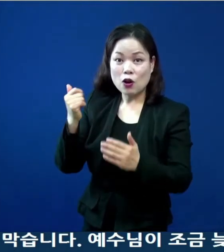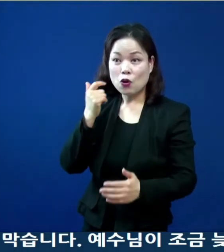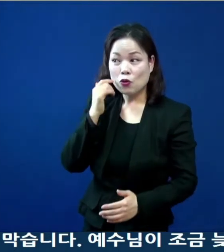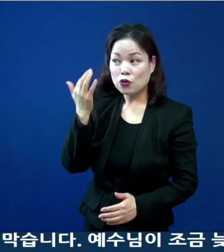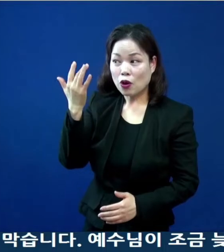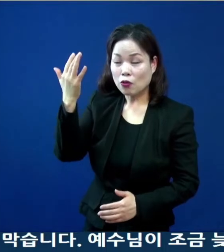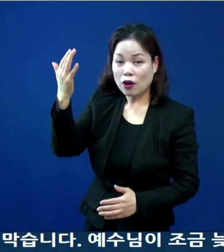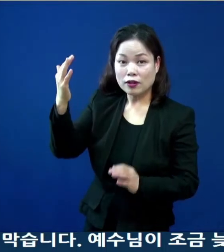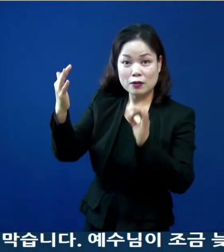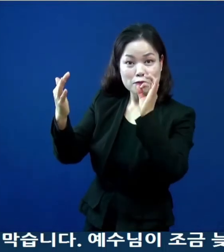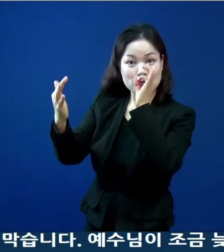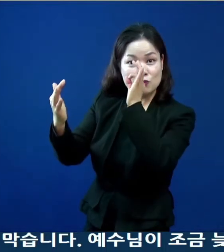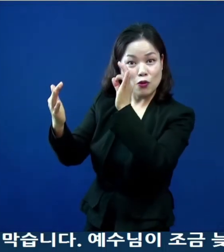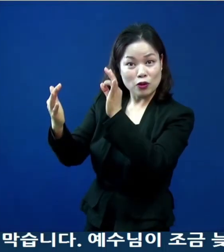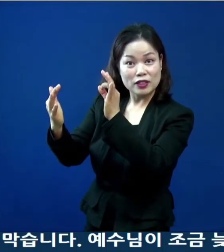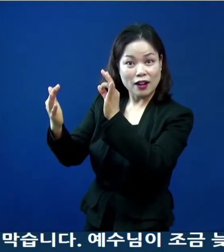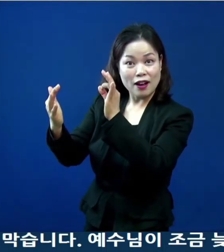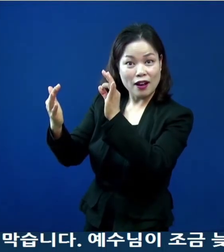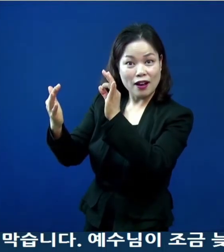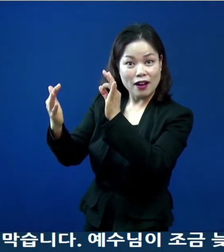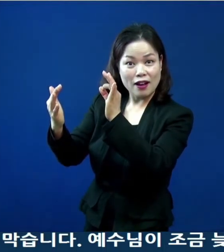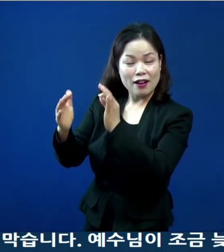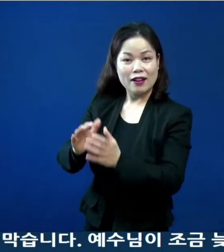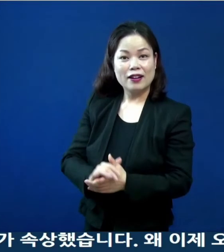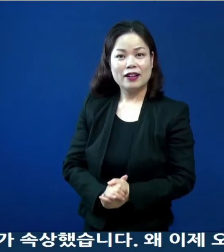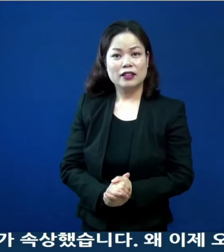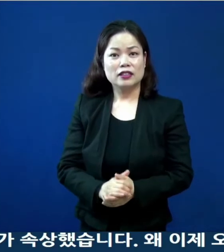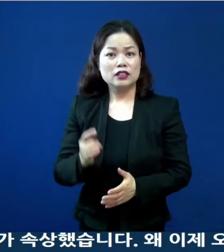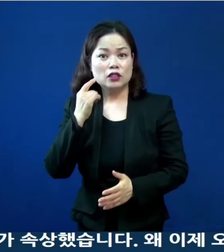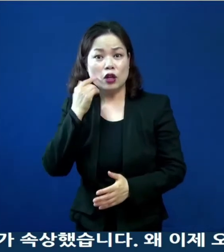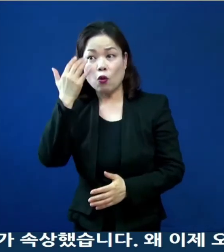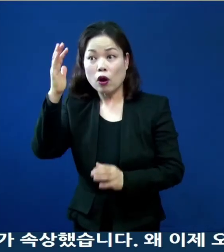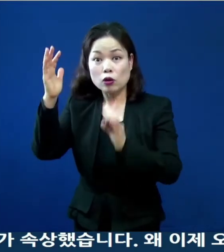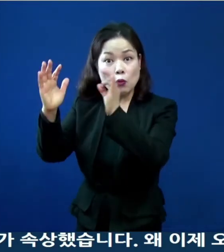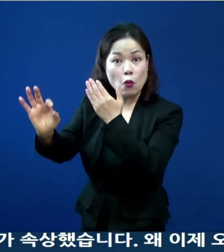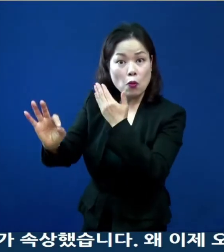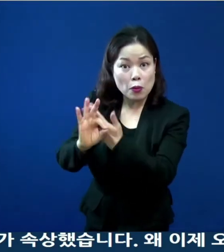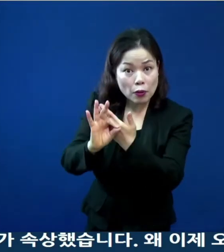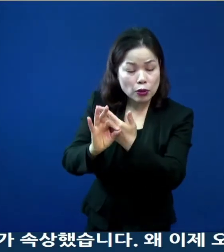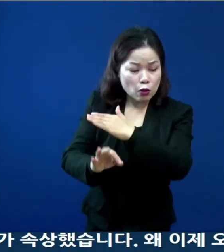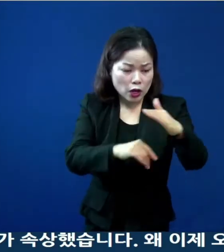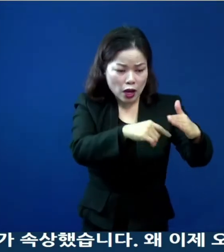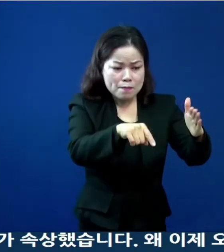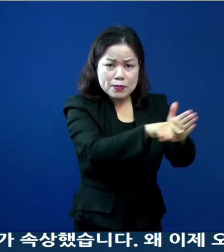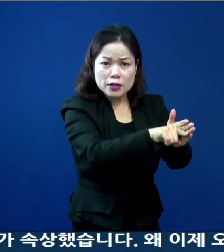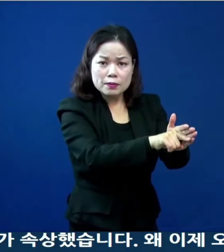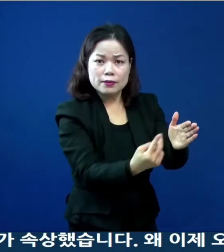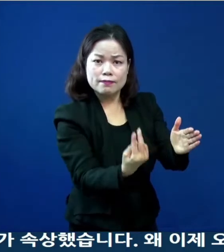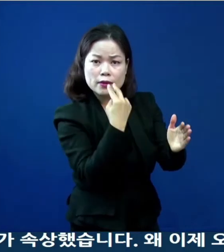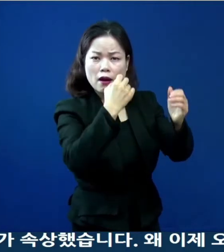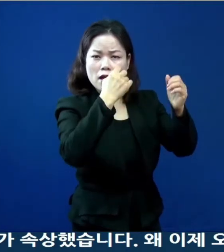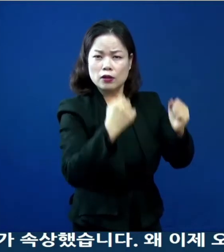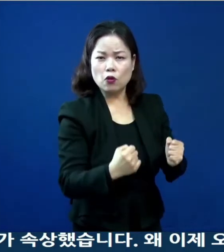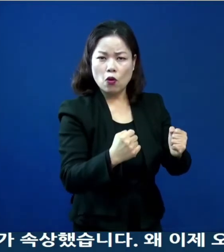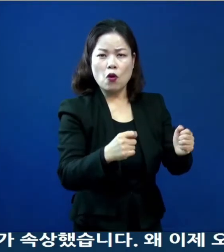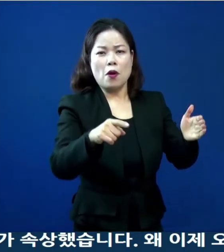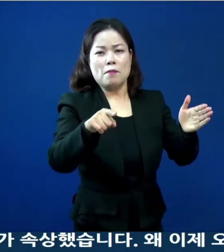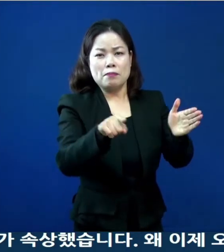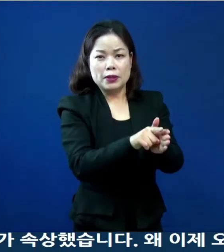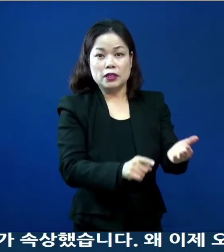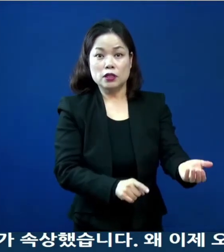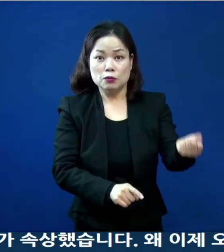영광을 보리라. 이 영광을 보면 우리 안에 믿음이 살아나고 그